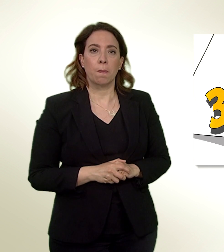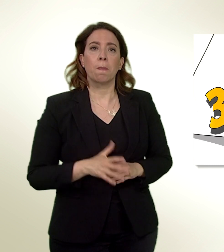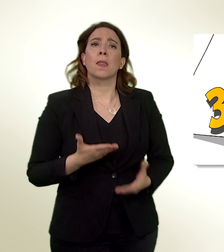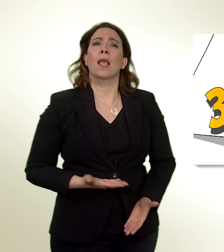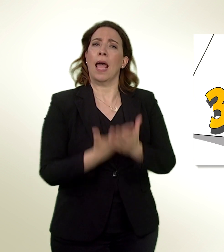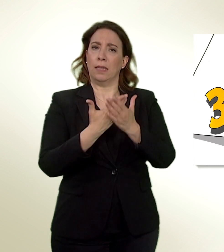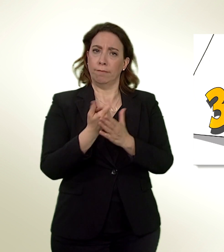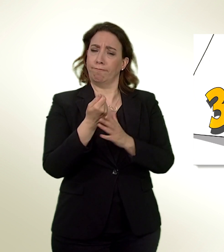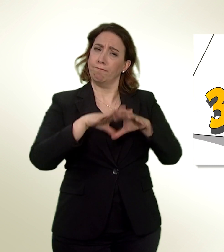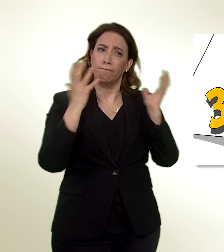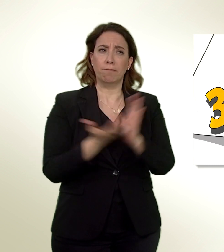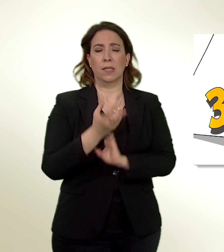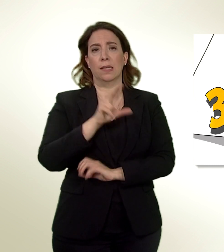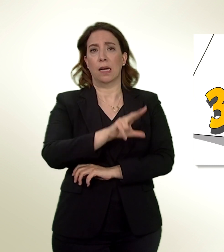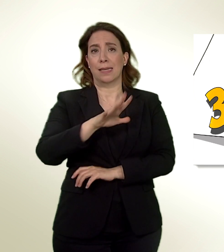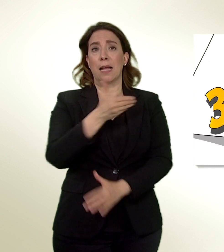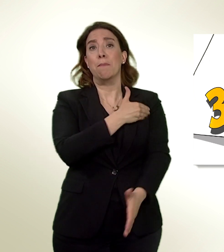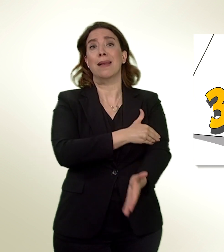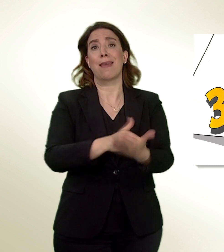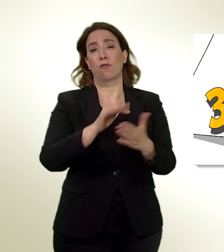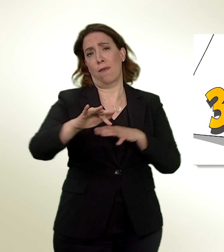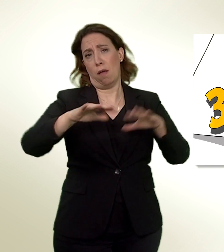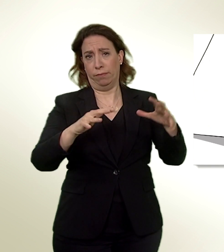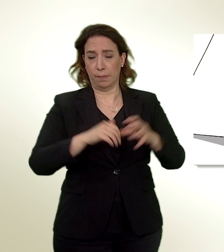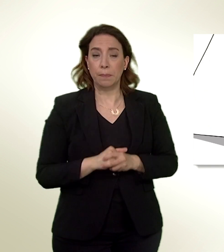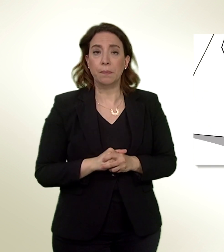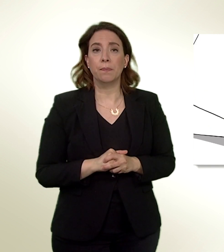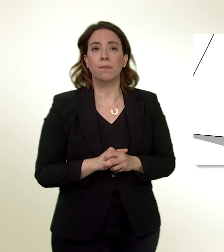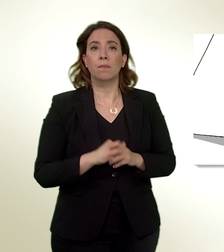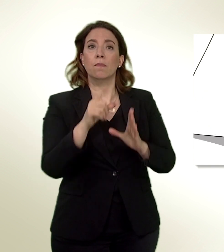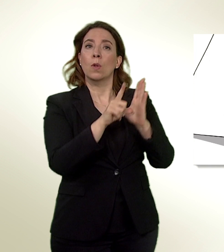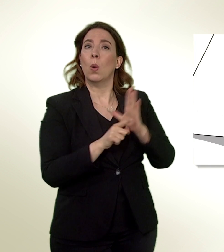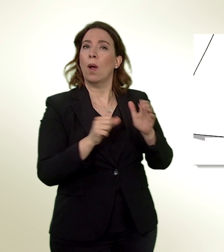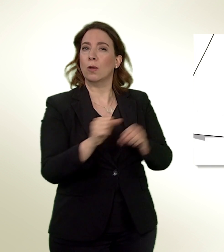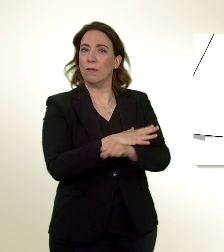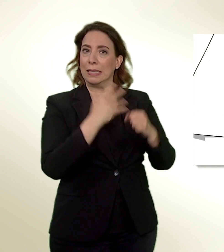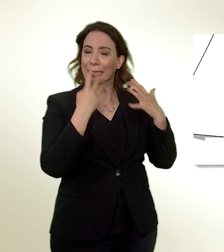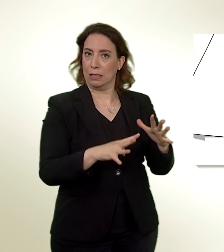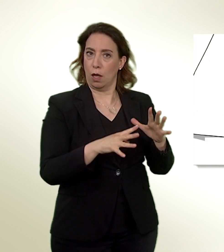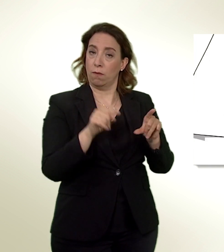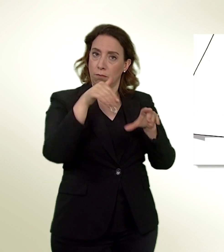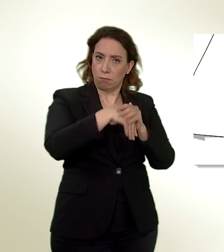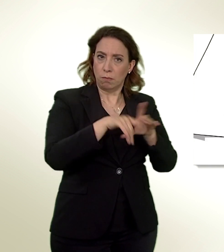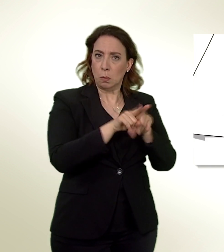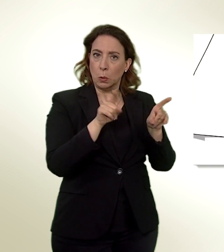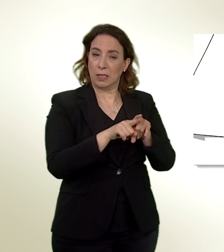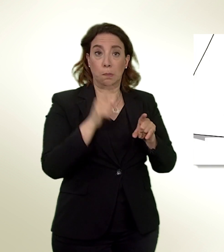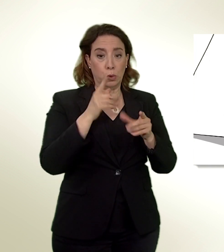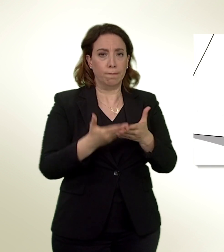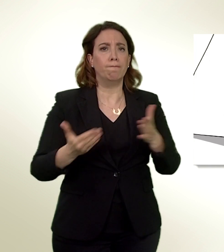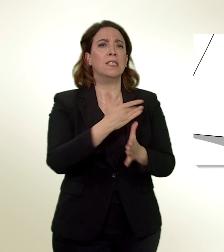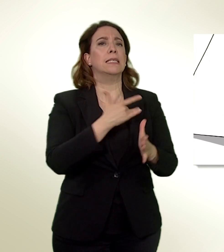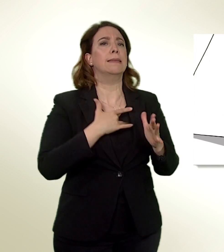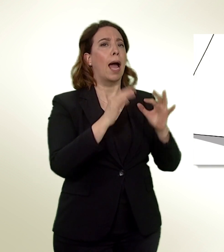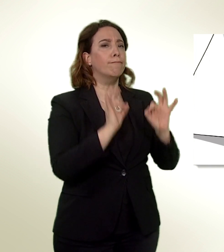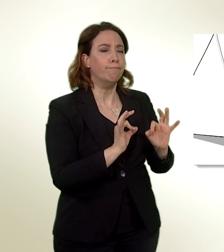financières s'élèvent à environ 35 milliards de francs. La loi Covid-19 garantit également les capacités sanitaires. Elle